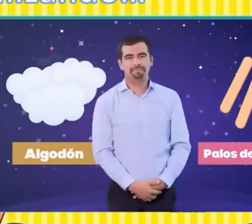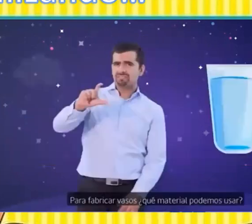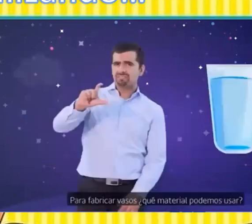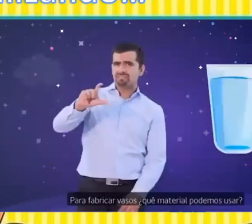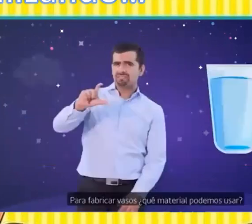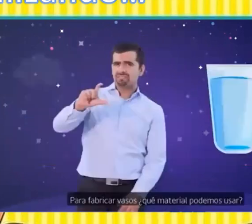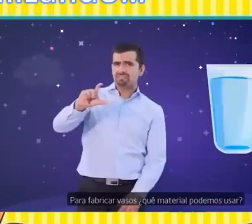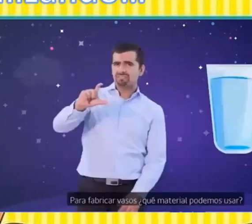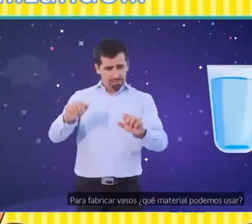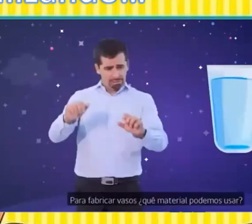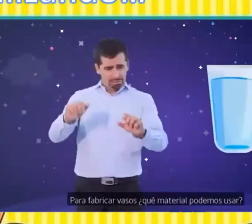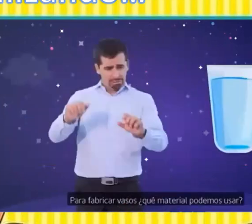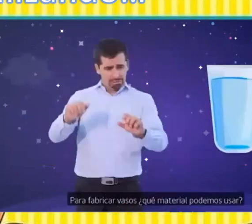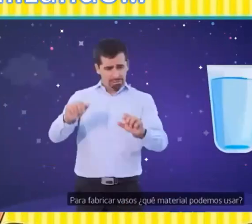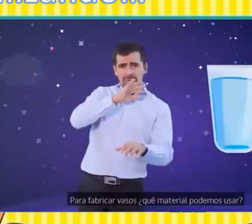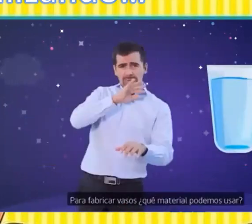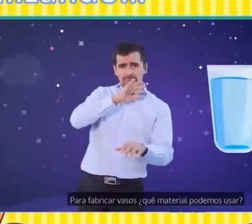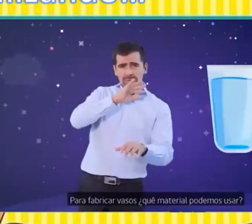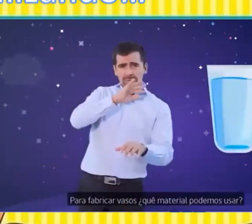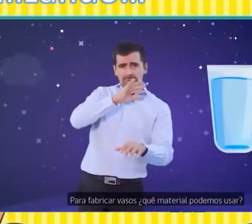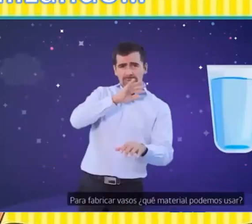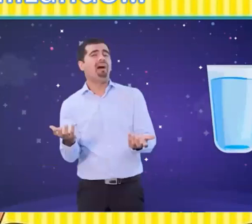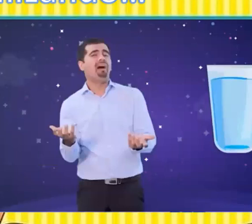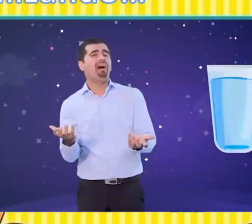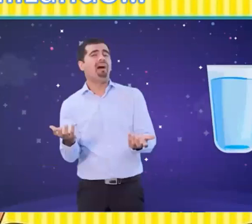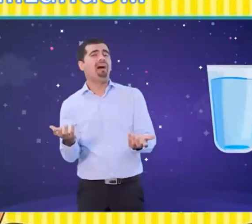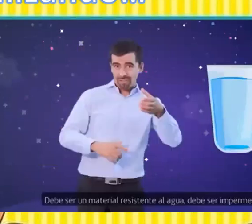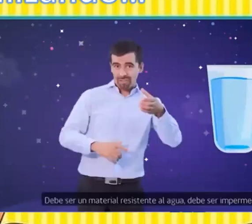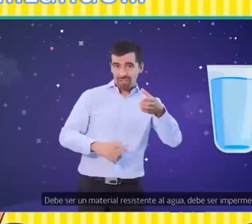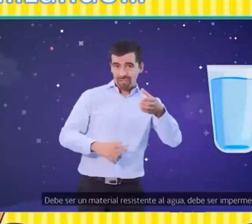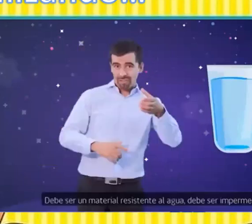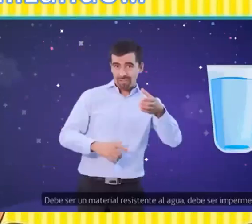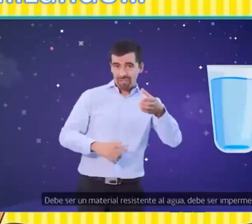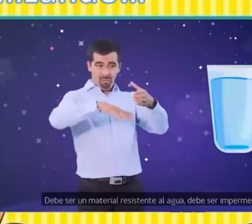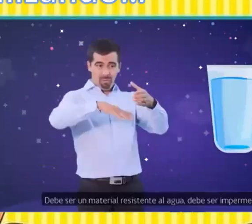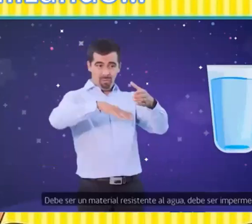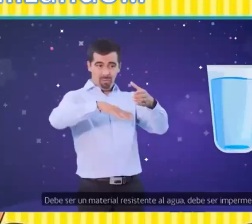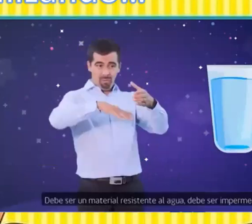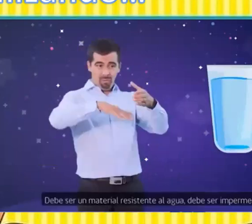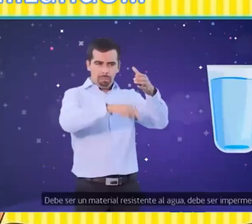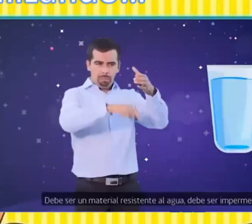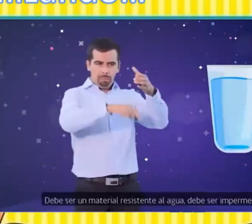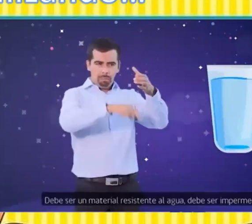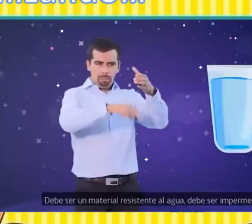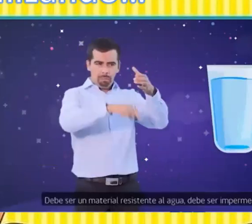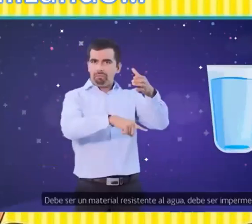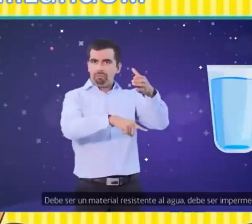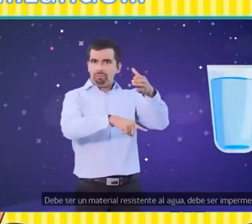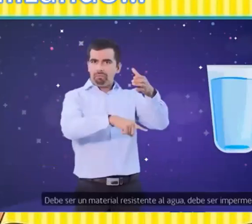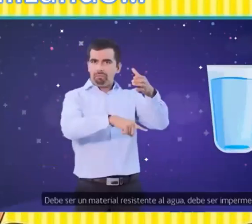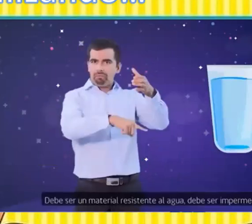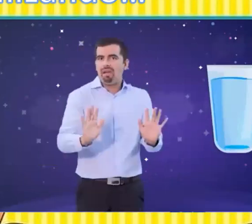Para fabricar vasos, ¿qué material podemos usar? Debe ser un material resistente al agua. Debe ser